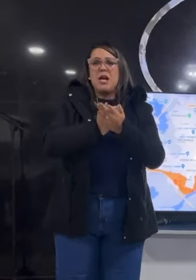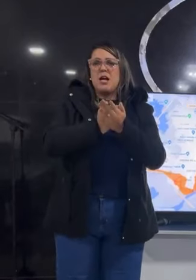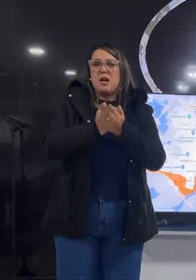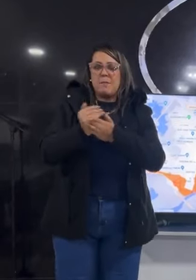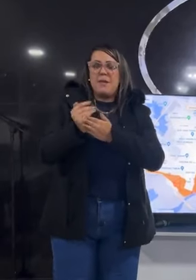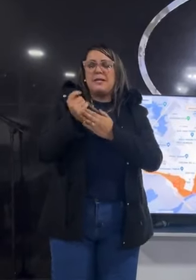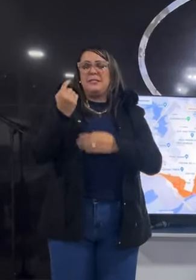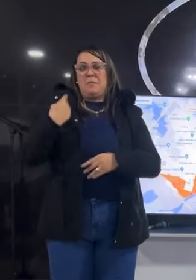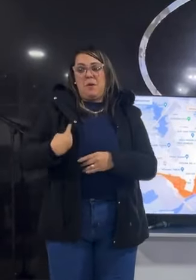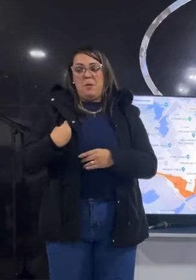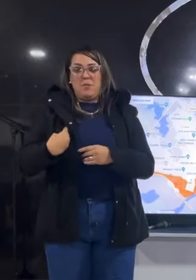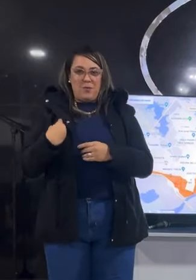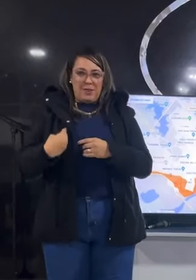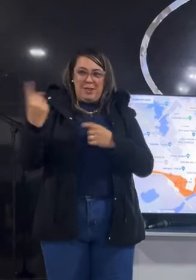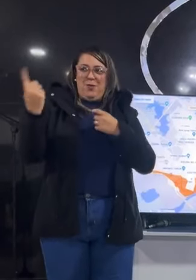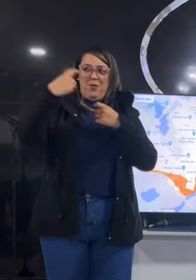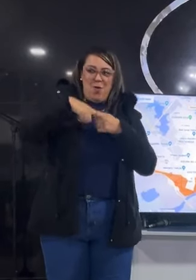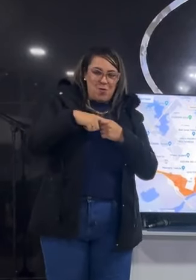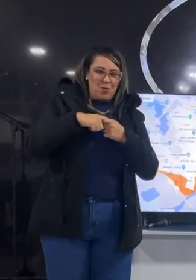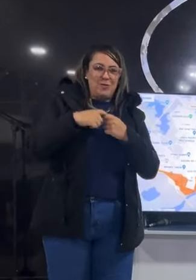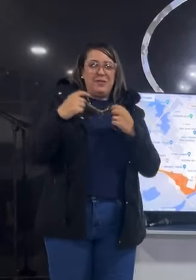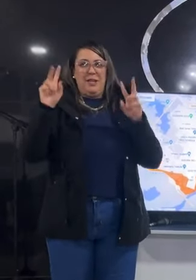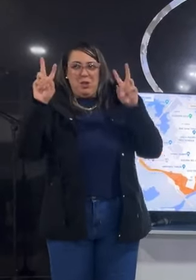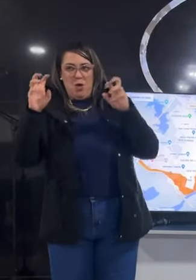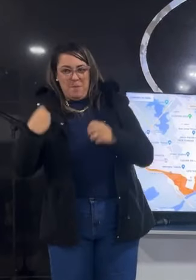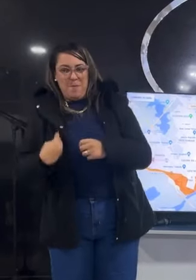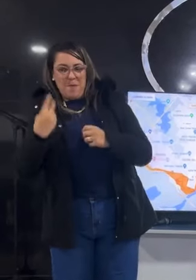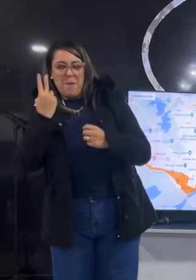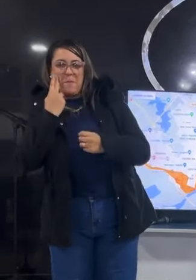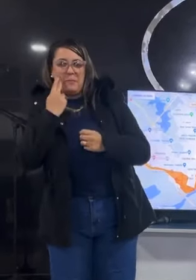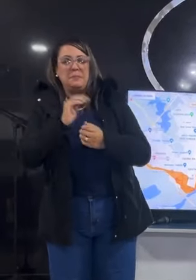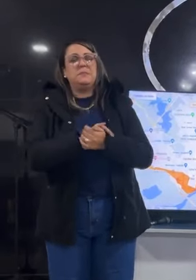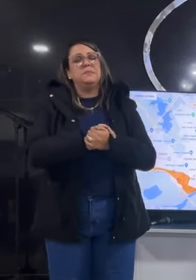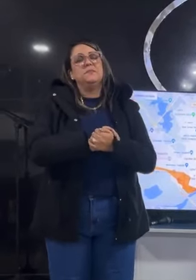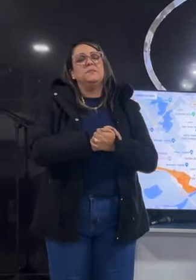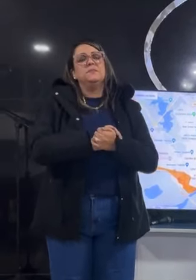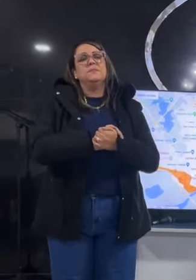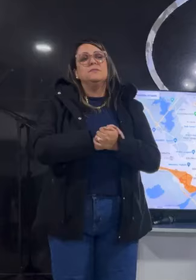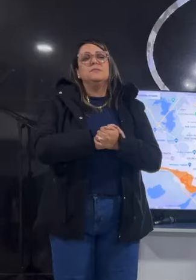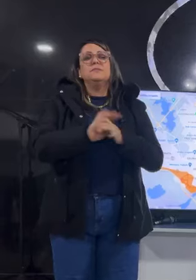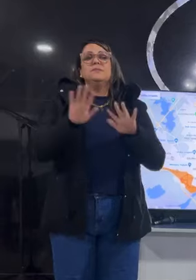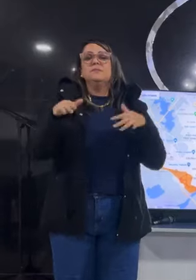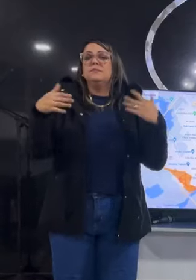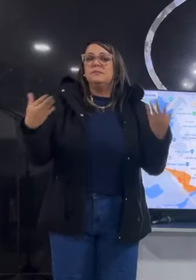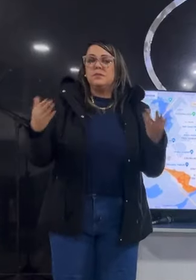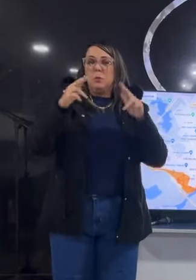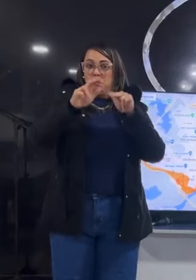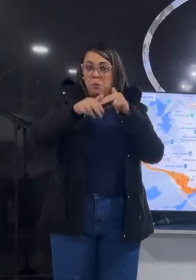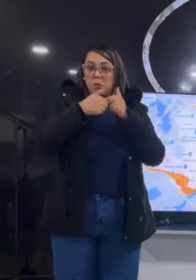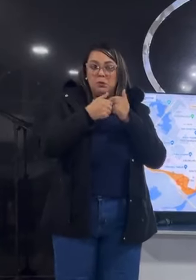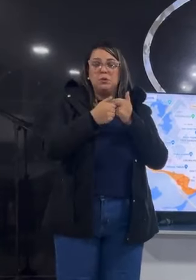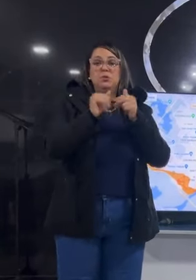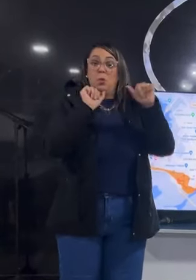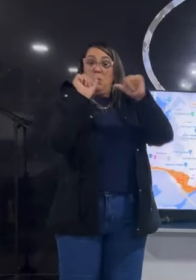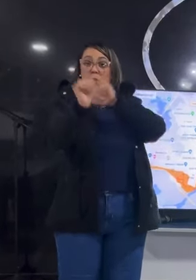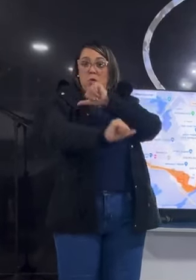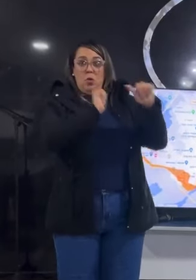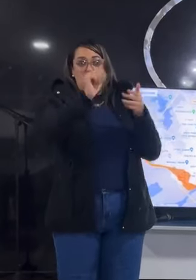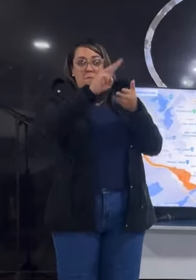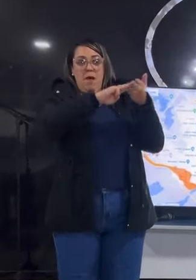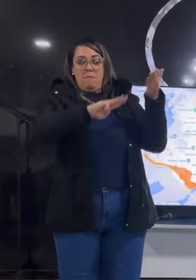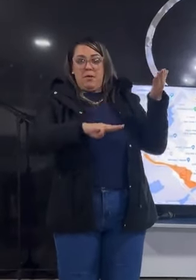encaminhar pra vida de novo né pra vida normal então gente por isso nós fizemos alteração